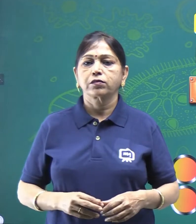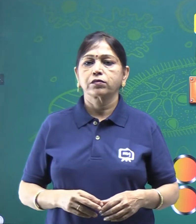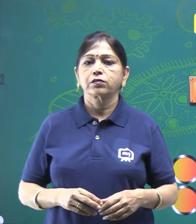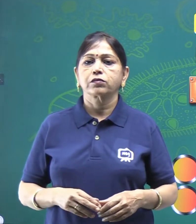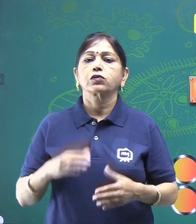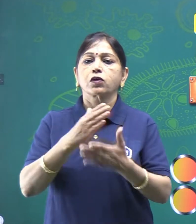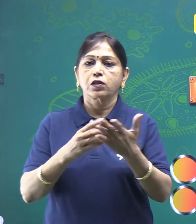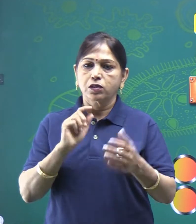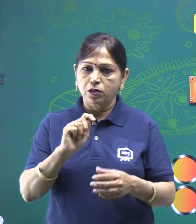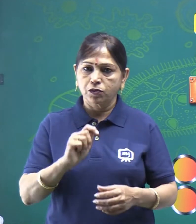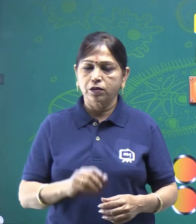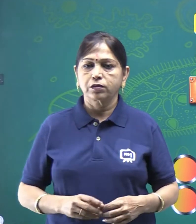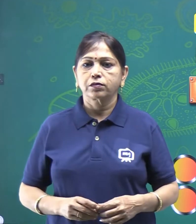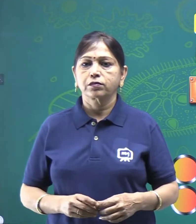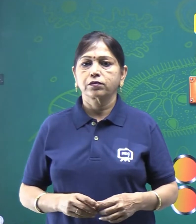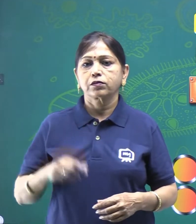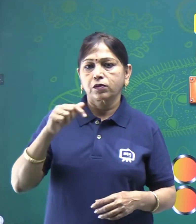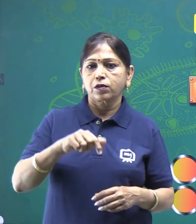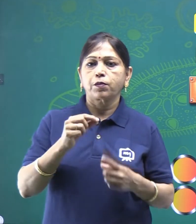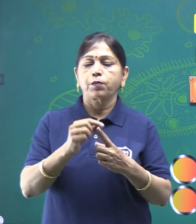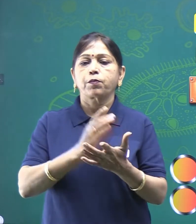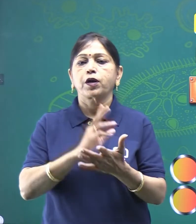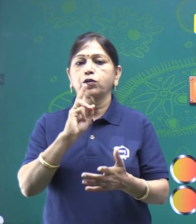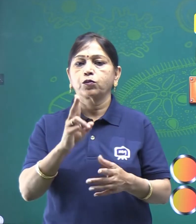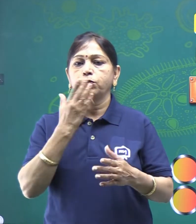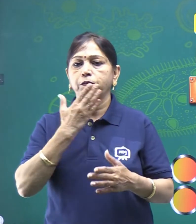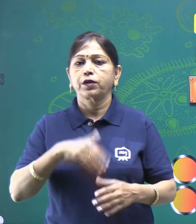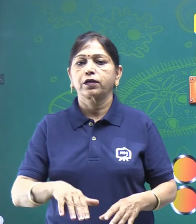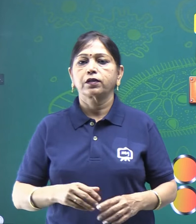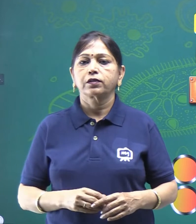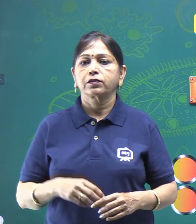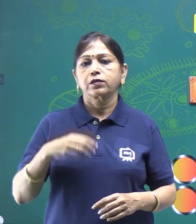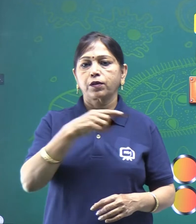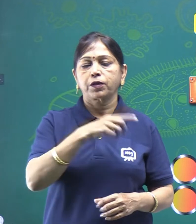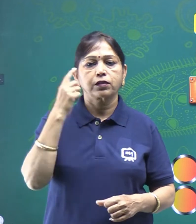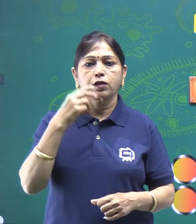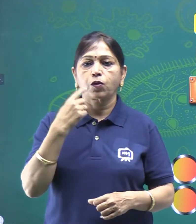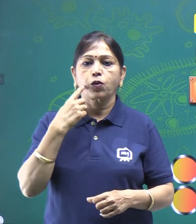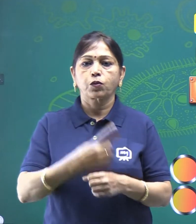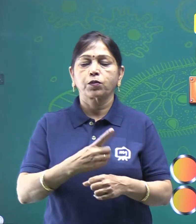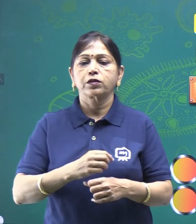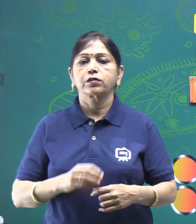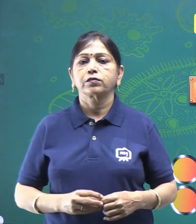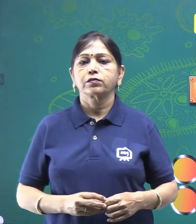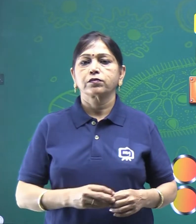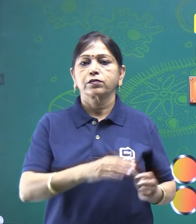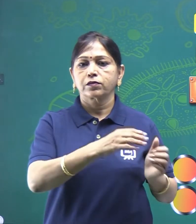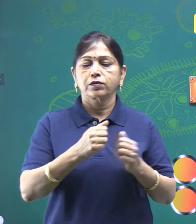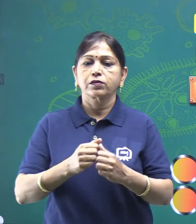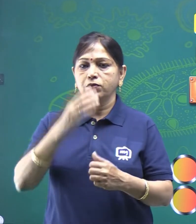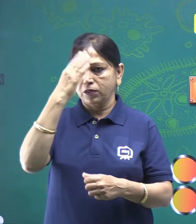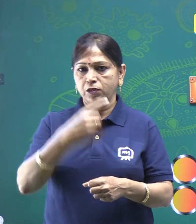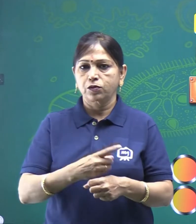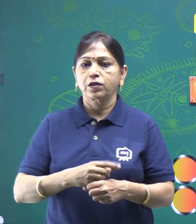शेष अभ्यास कार्य इस भाग में पढ़ेंगे। महेंद्र कुमार जैन, मेरे साथ अंजू